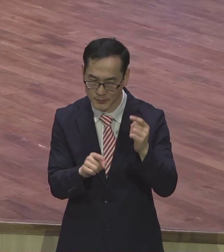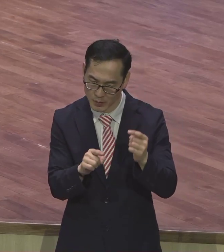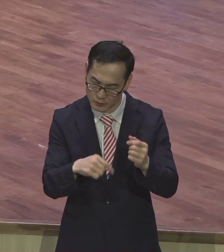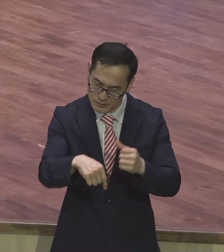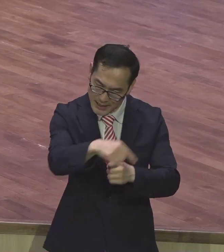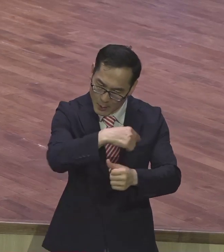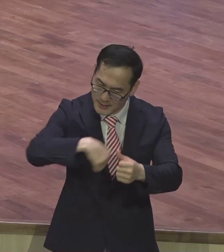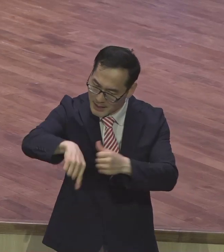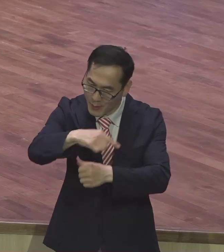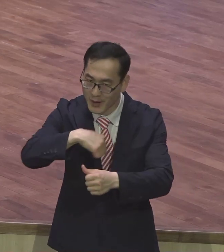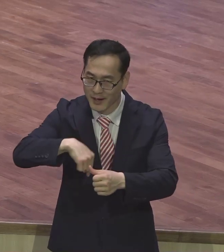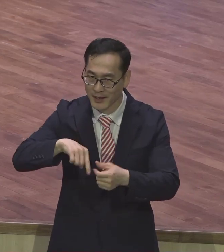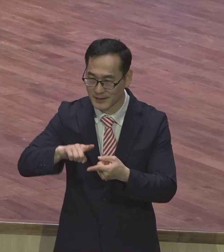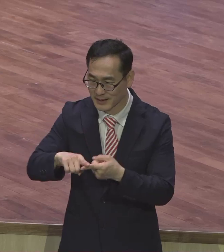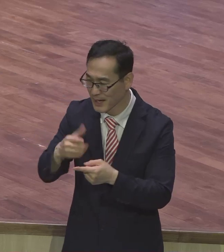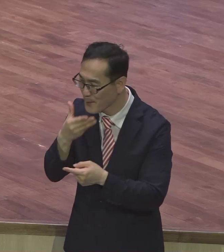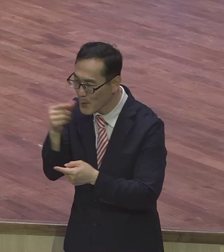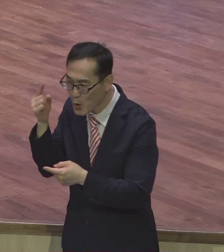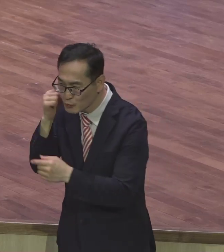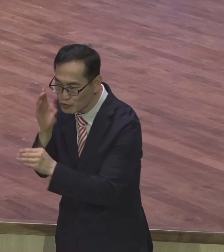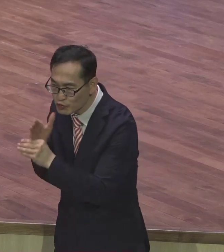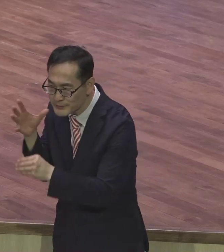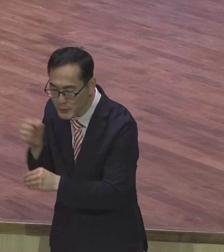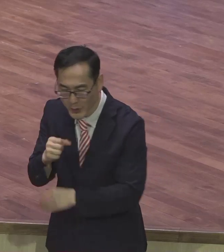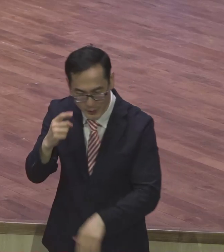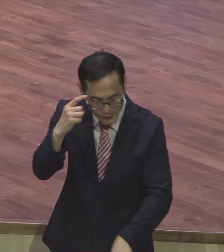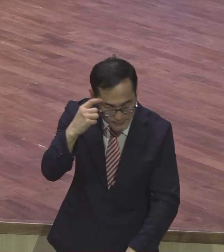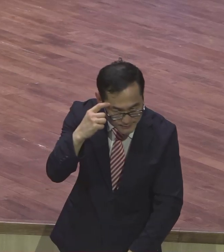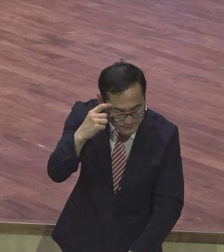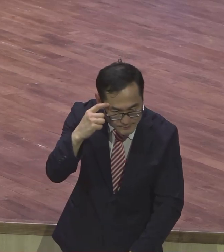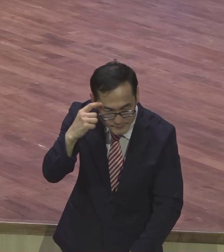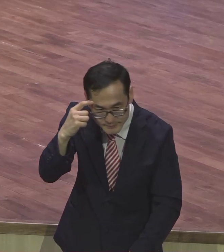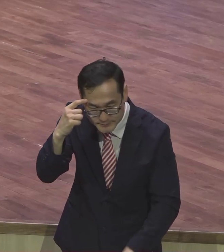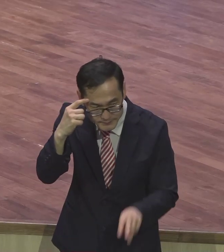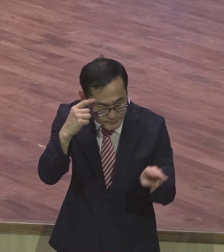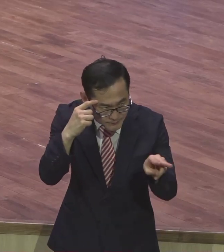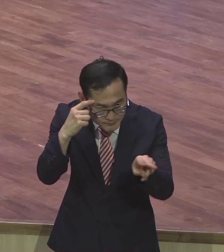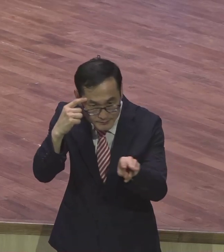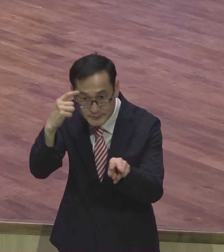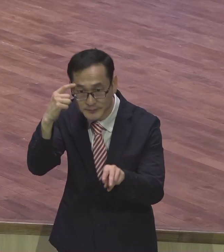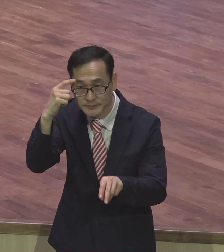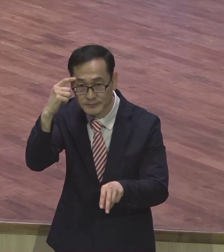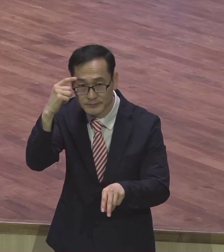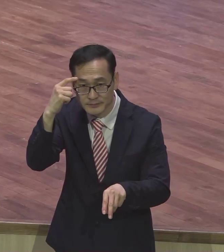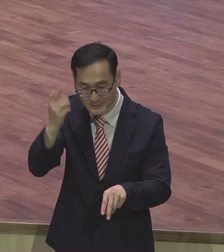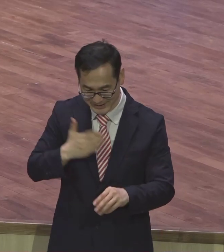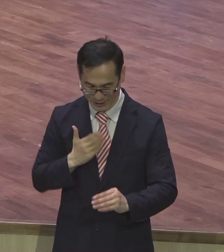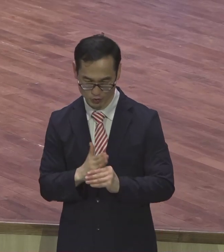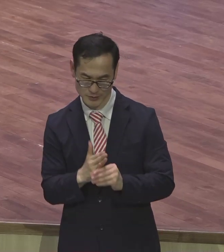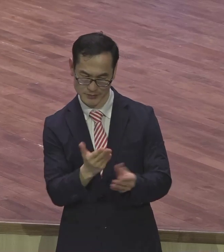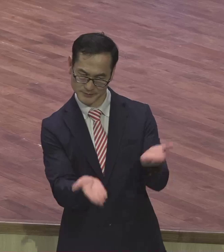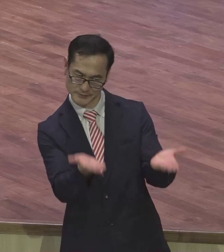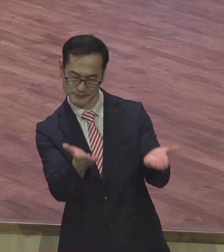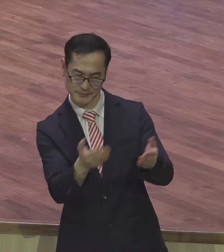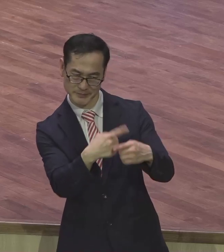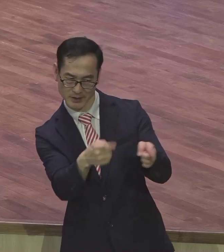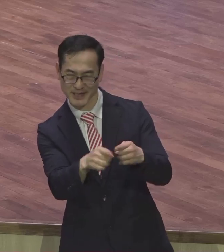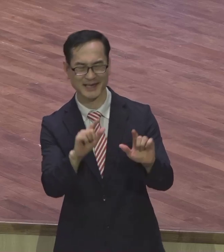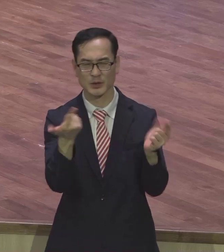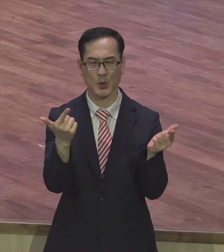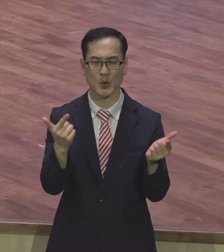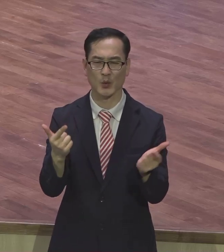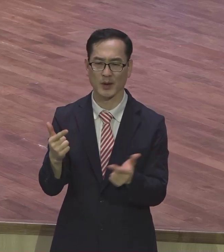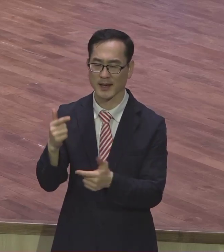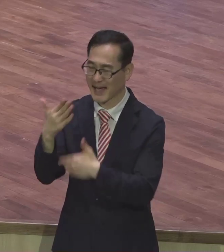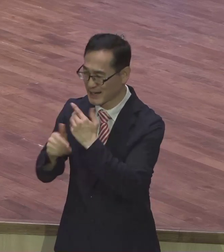복음적으로 해석하는 겁니다 복음적으로 내 중심으로 한 것이 아니라 복음적으로 삶의 모든